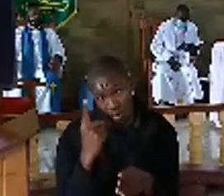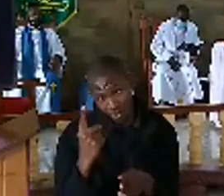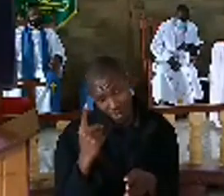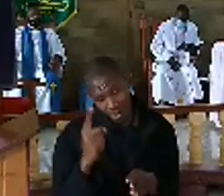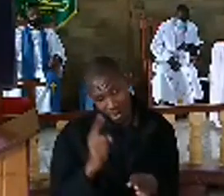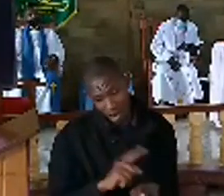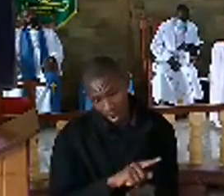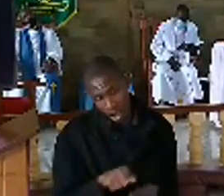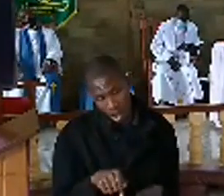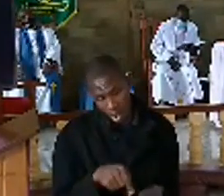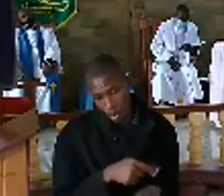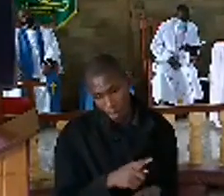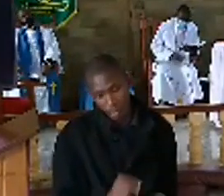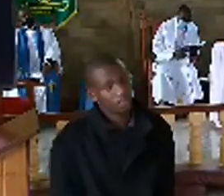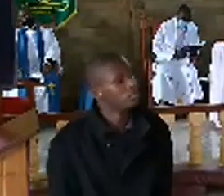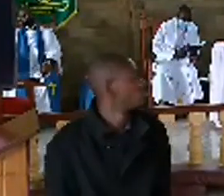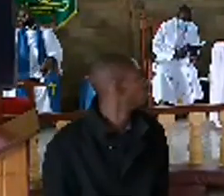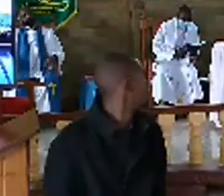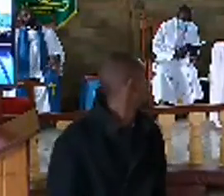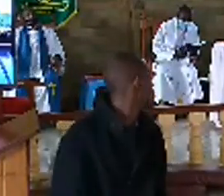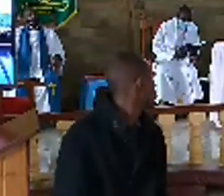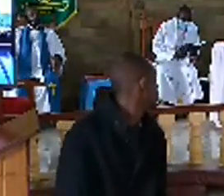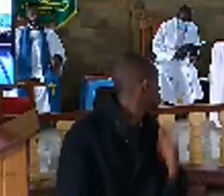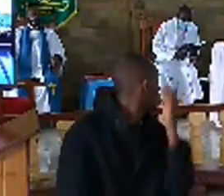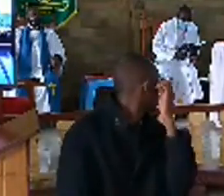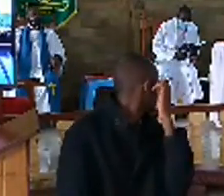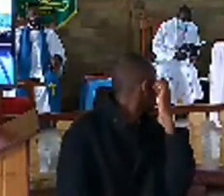ithomo ni athie atuthomere ithomo